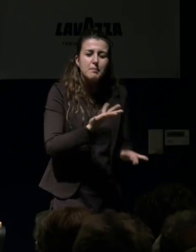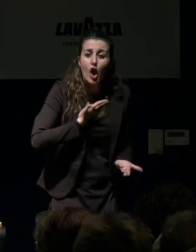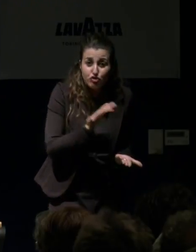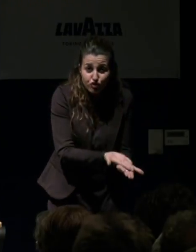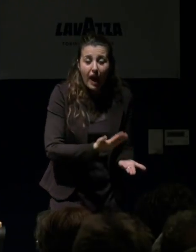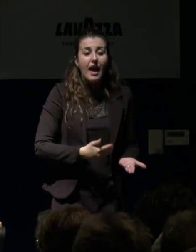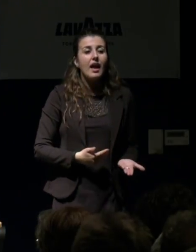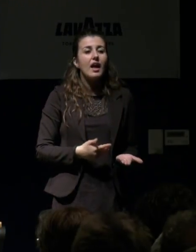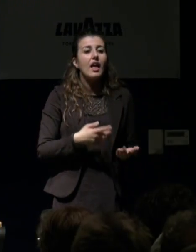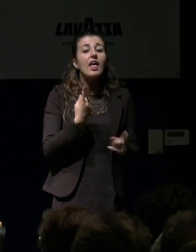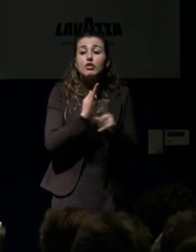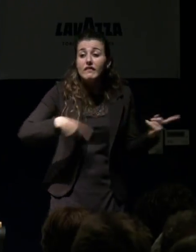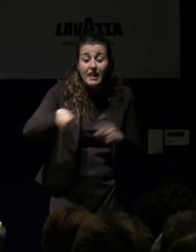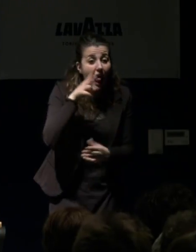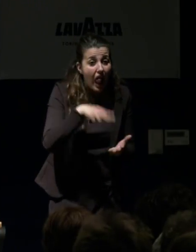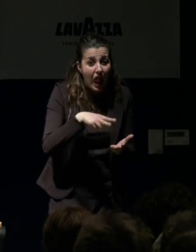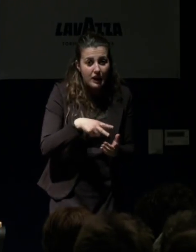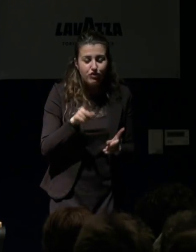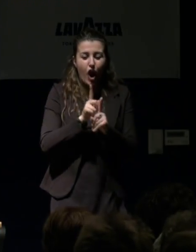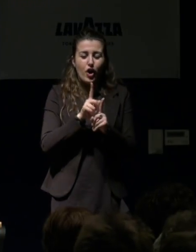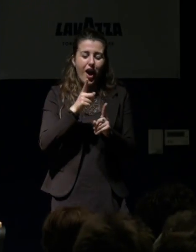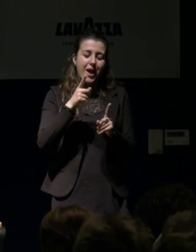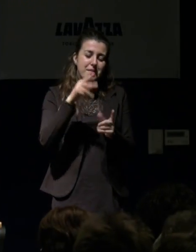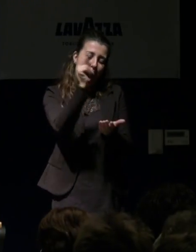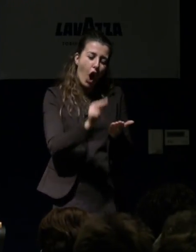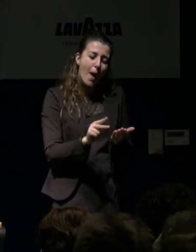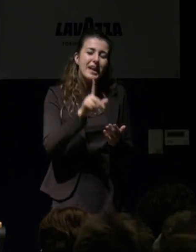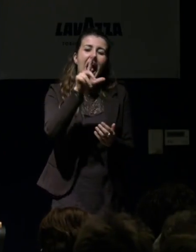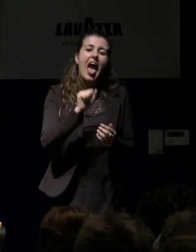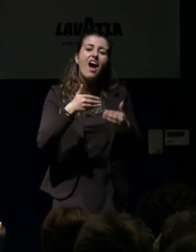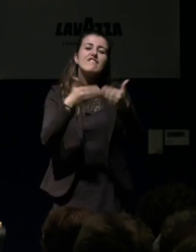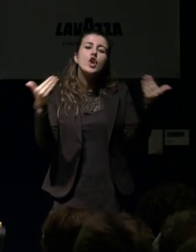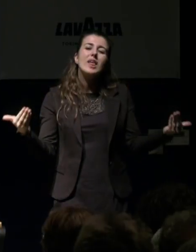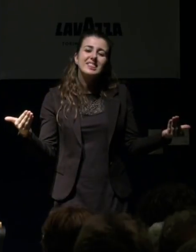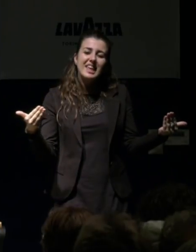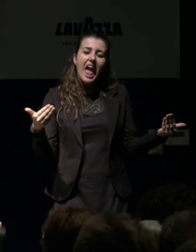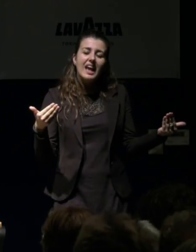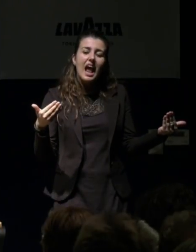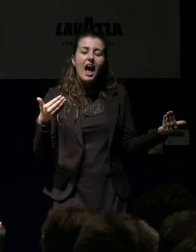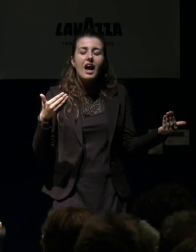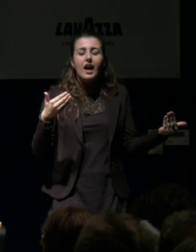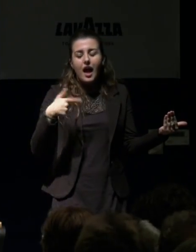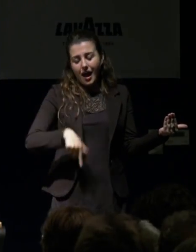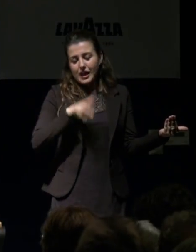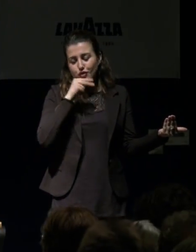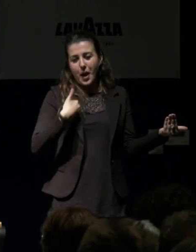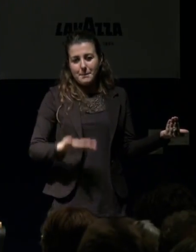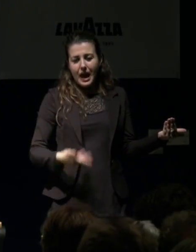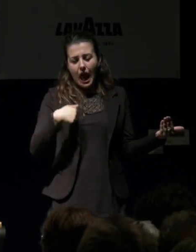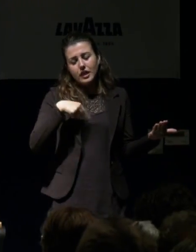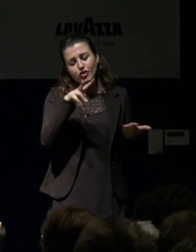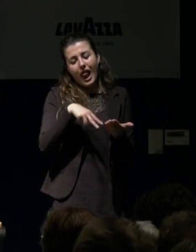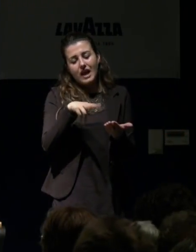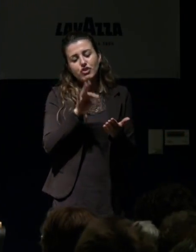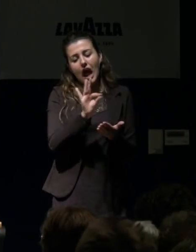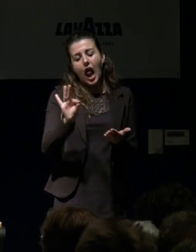vanno lette per esempio un'opera come la frontiera che quella di cui quella di cui appunto sto per parlare e anzi vi leggerò anche